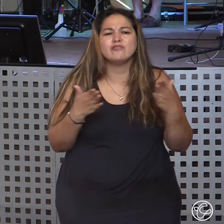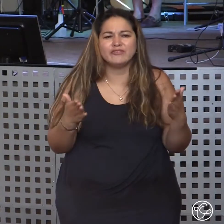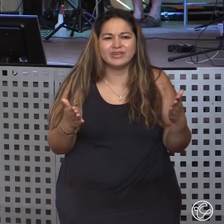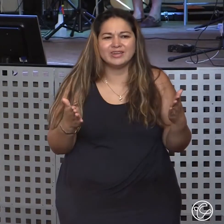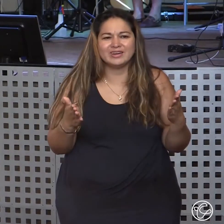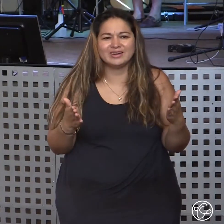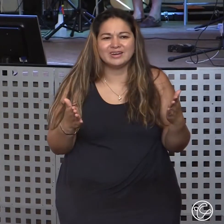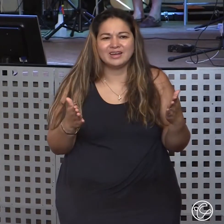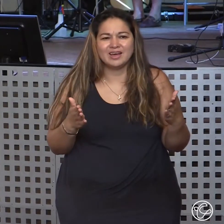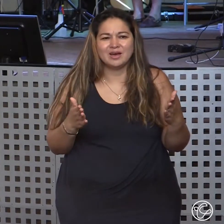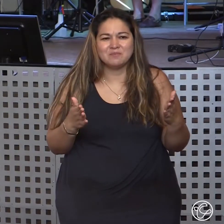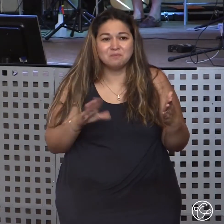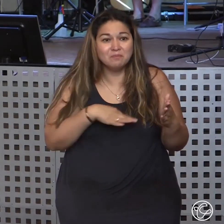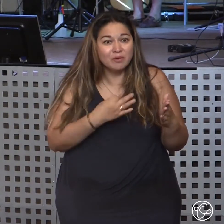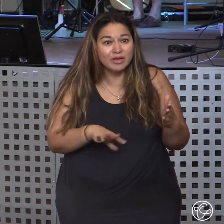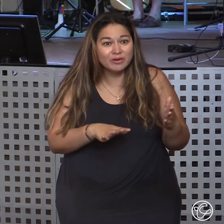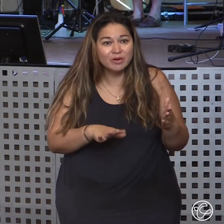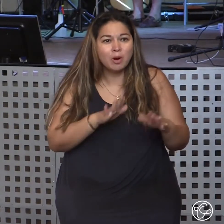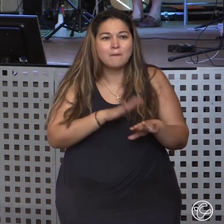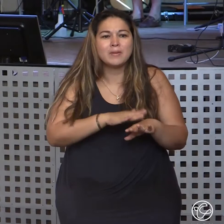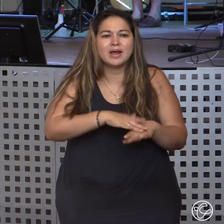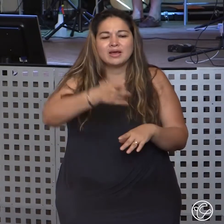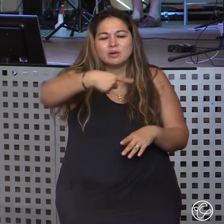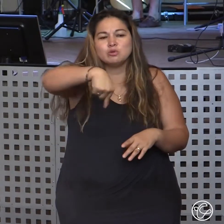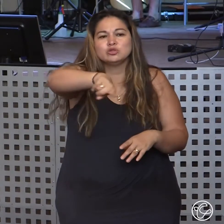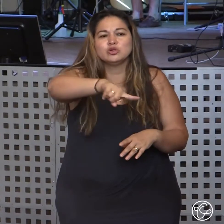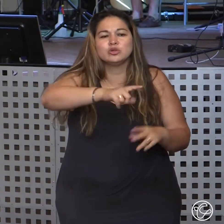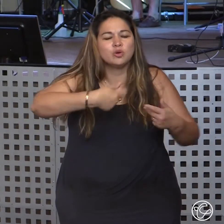para que seáis libres del pecado.